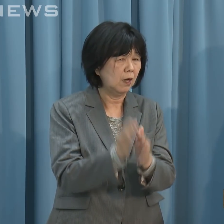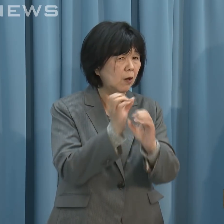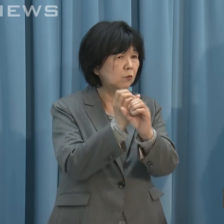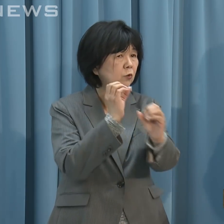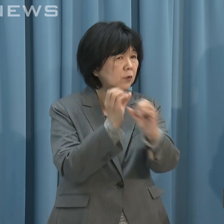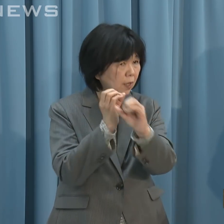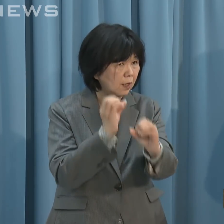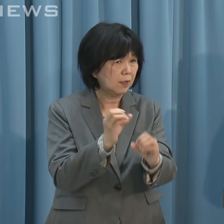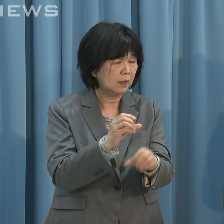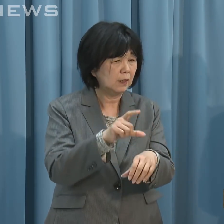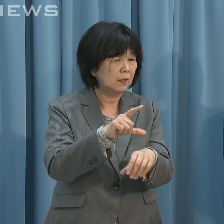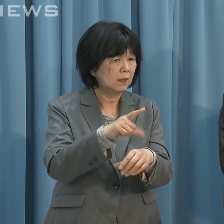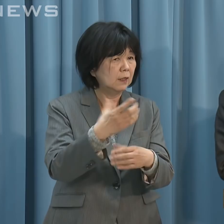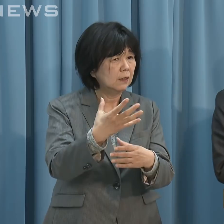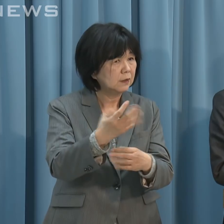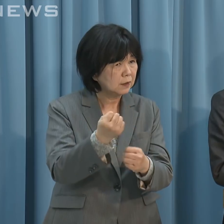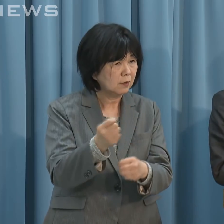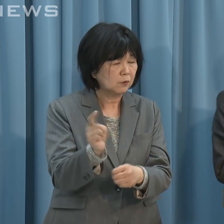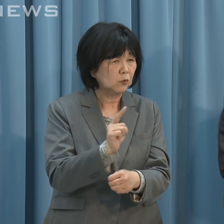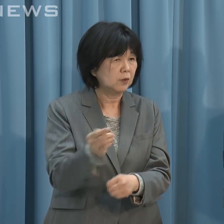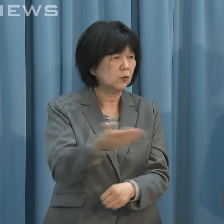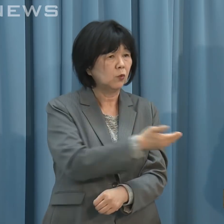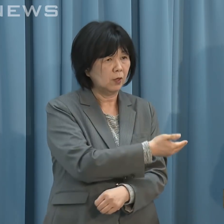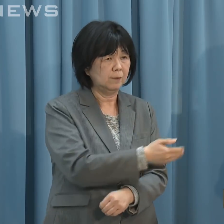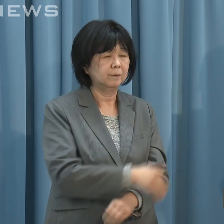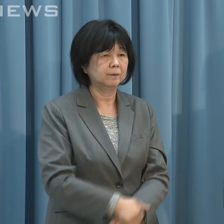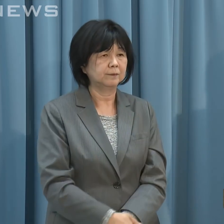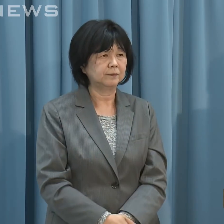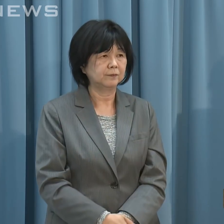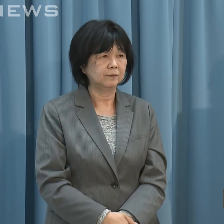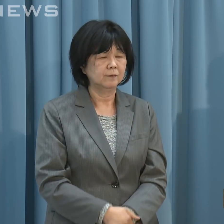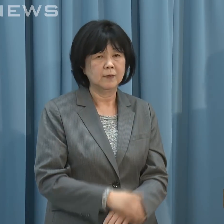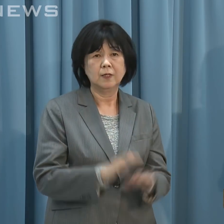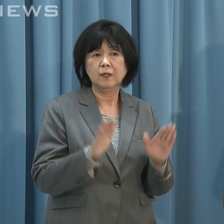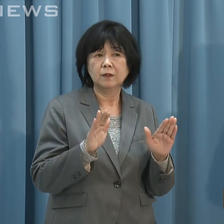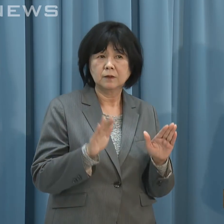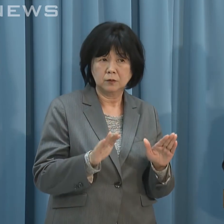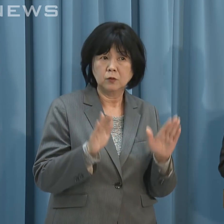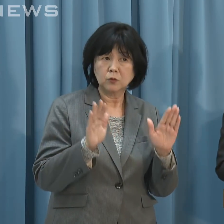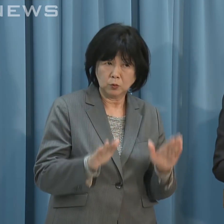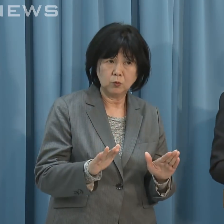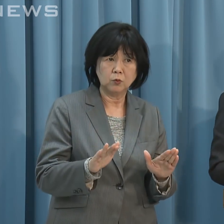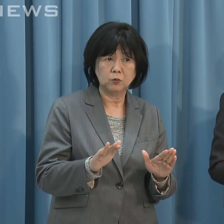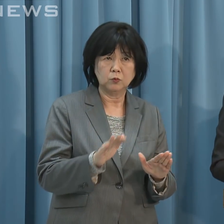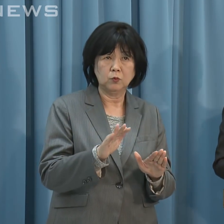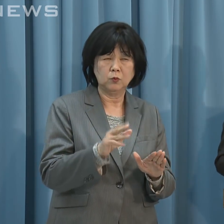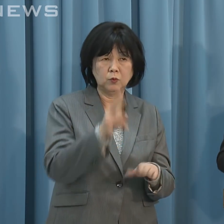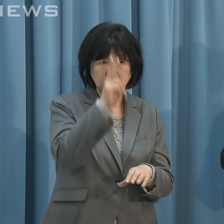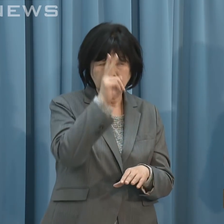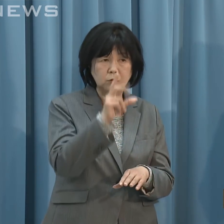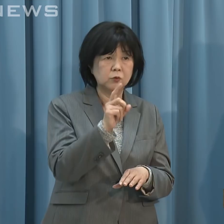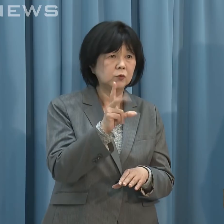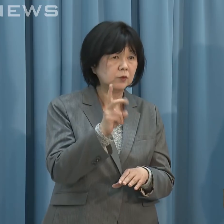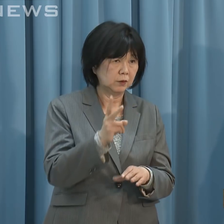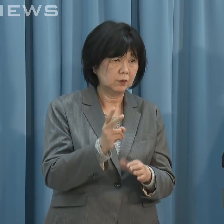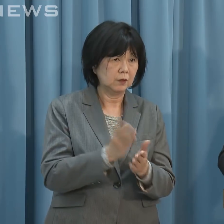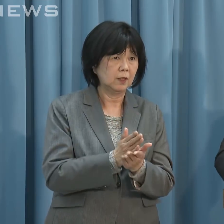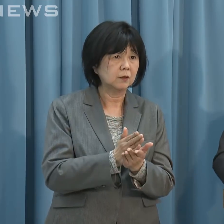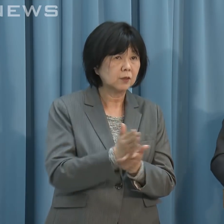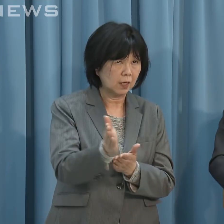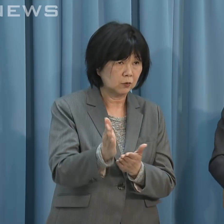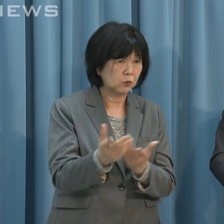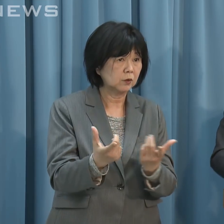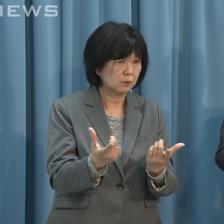ての目処がいつ か、それはですね、まさに今日の12時からスタートするわけですよ